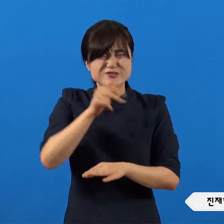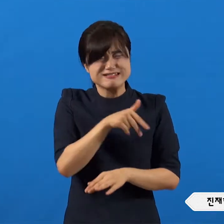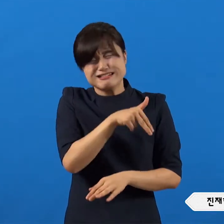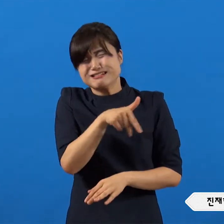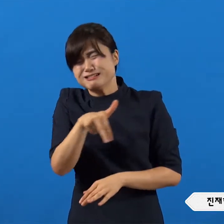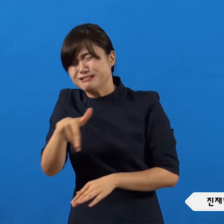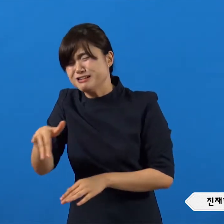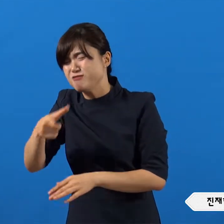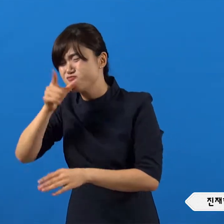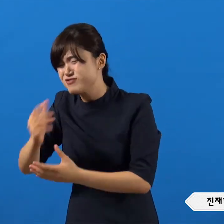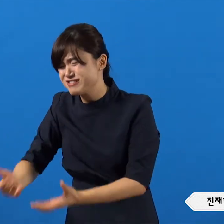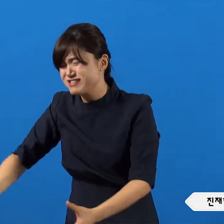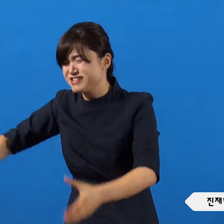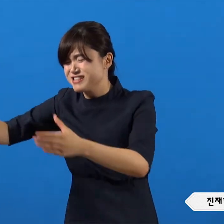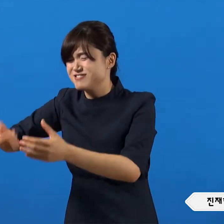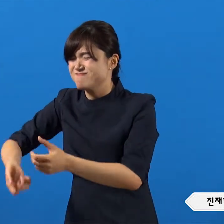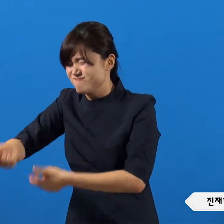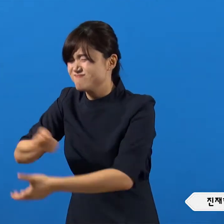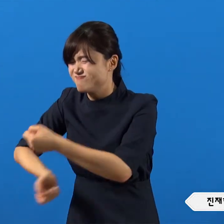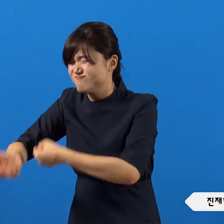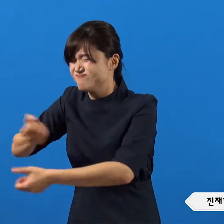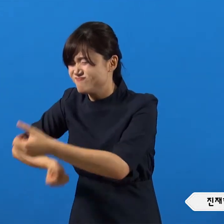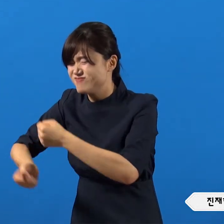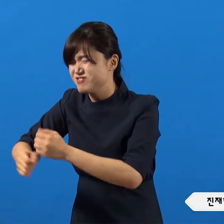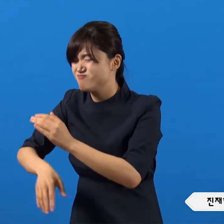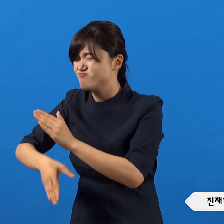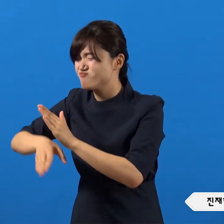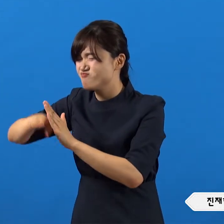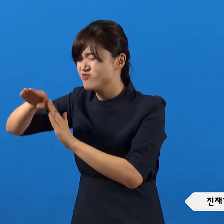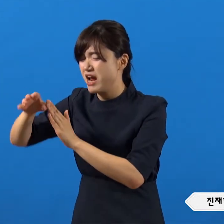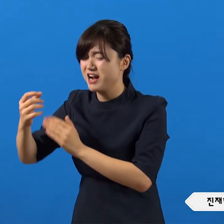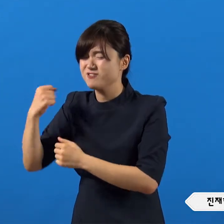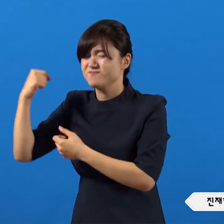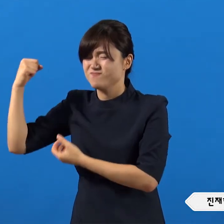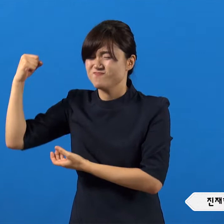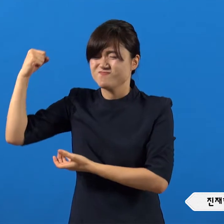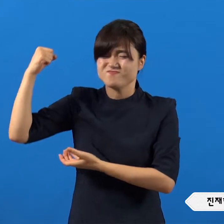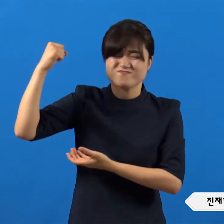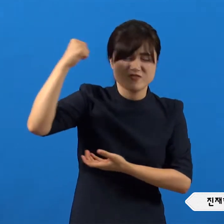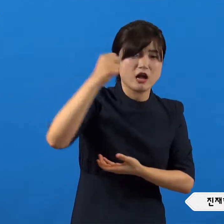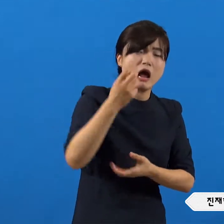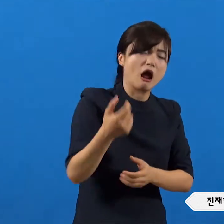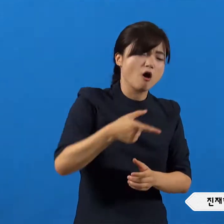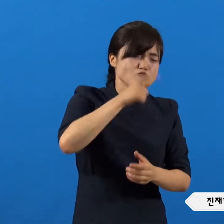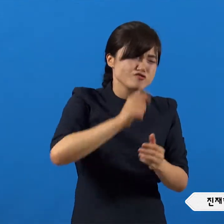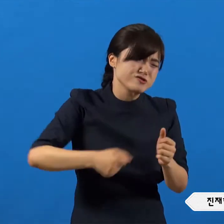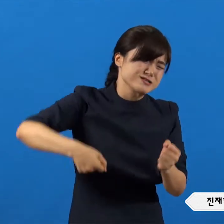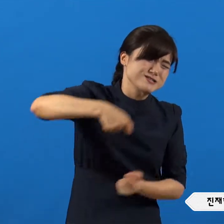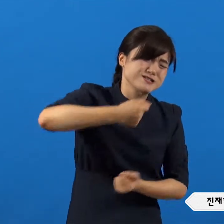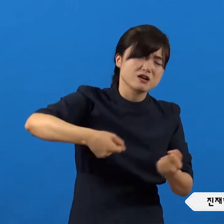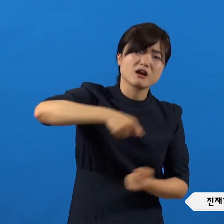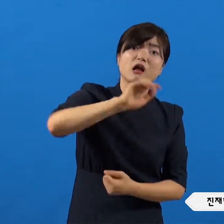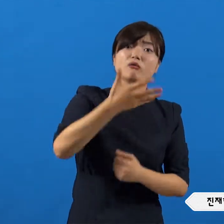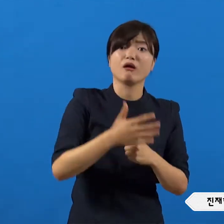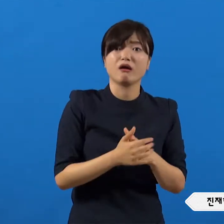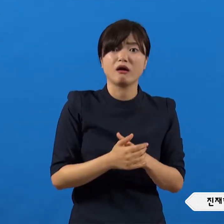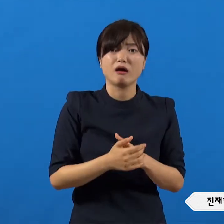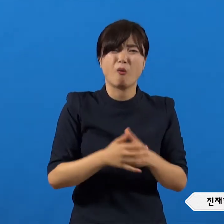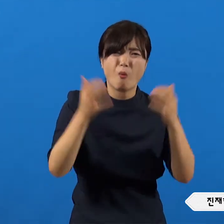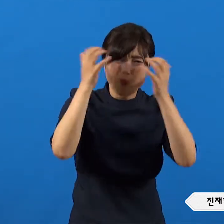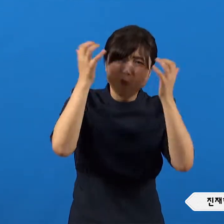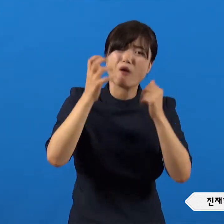되는 시대에 그 많은 물통을 물로 채우는, 아니 포도주가 없는데 왜 물통에 물을